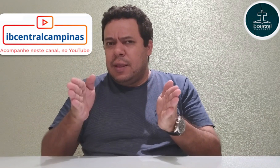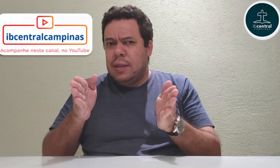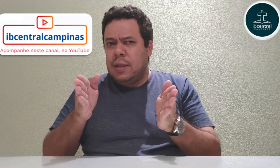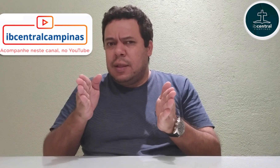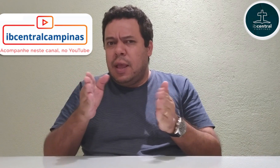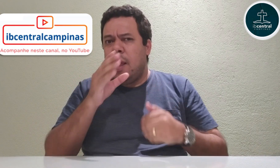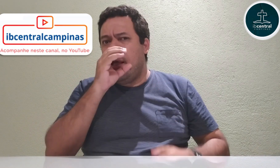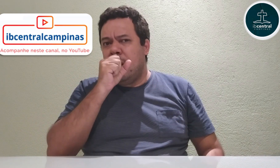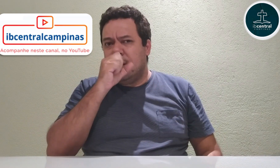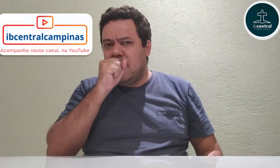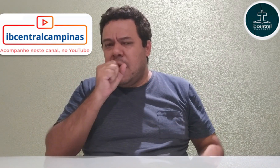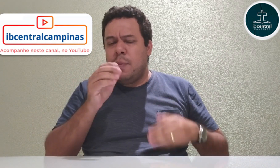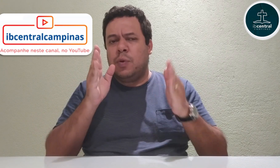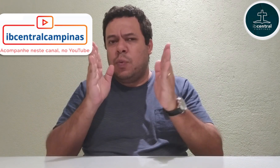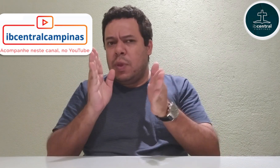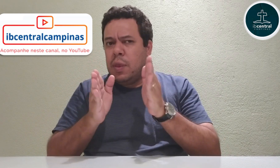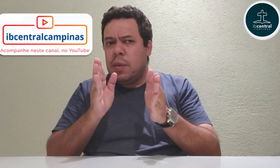De segunda até sábado,